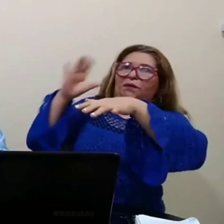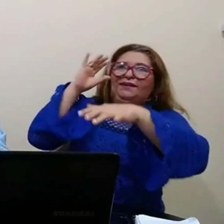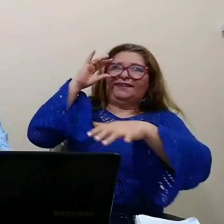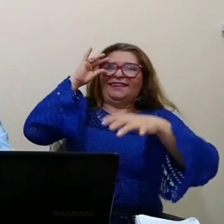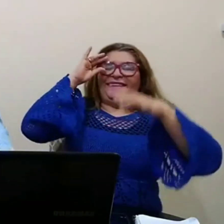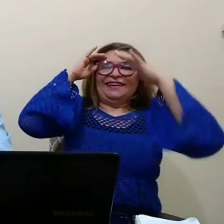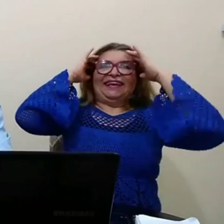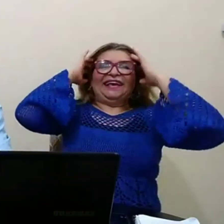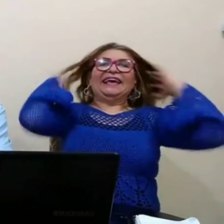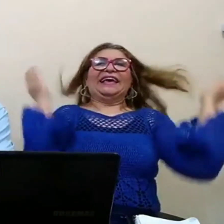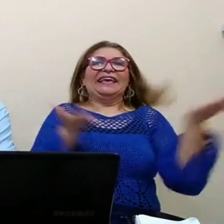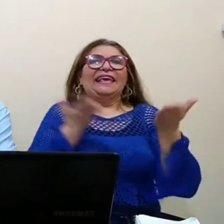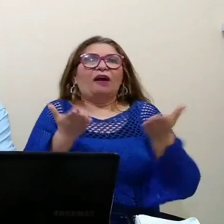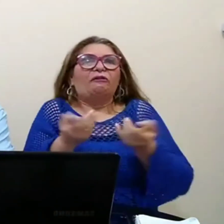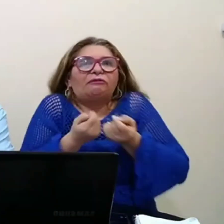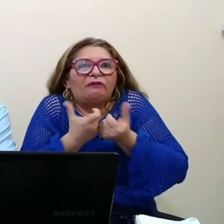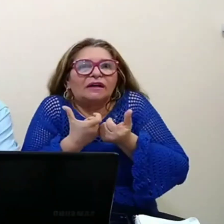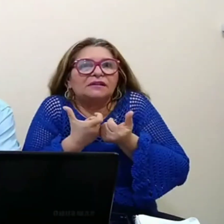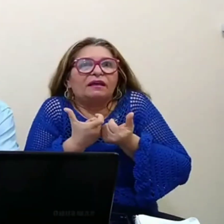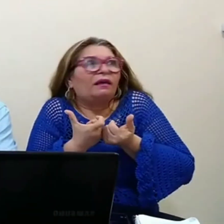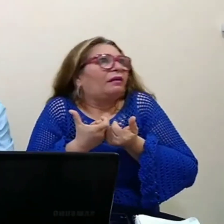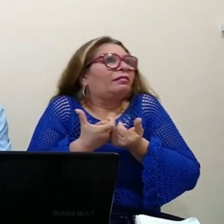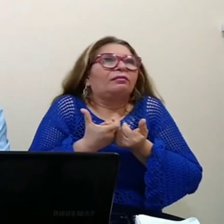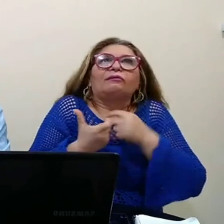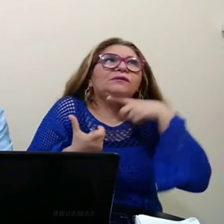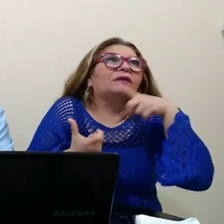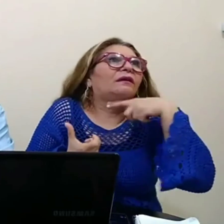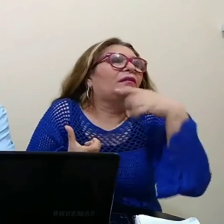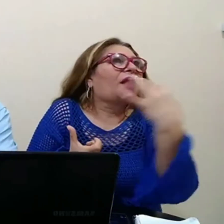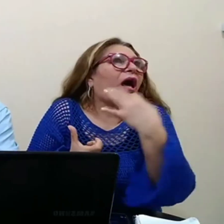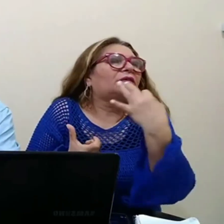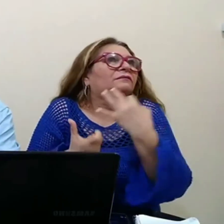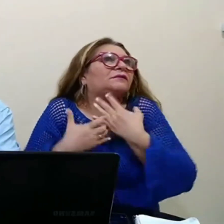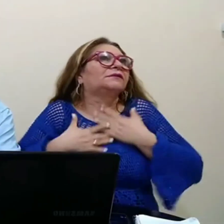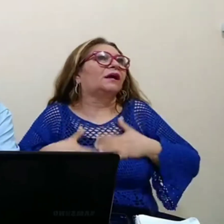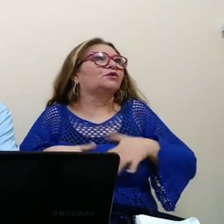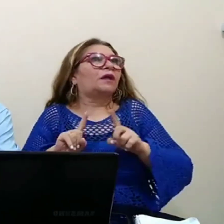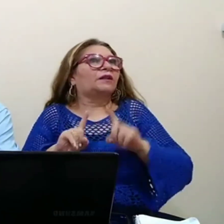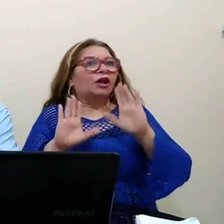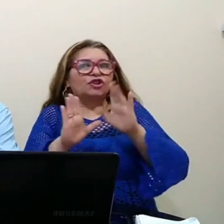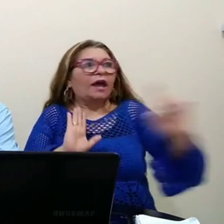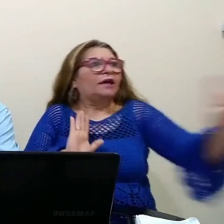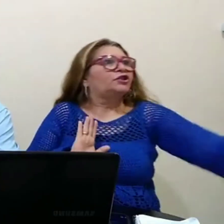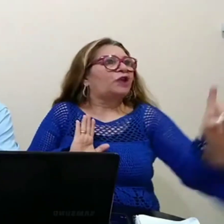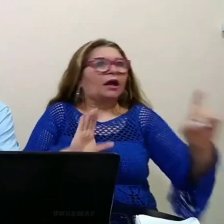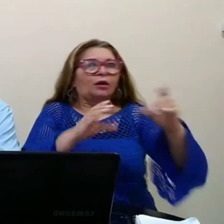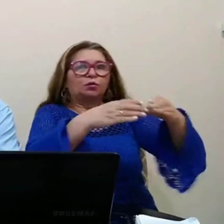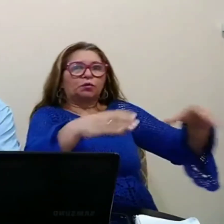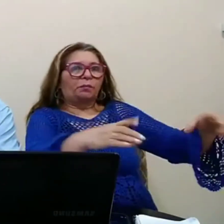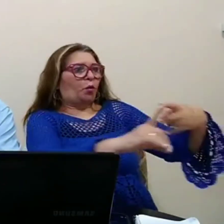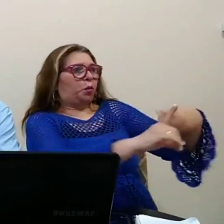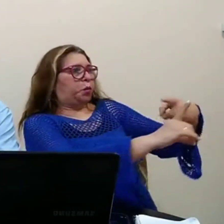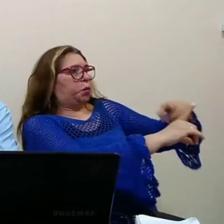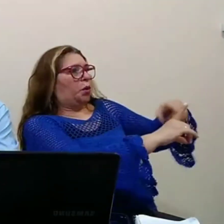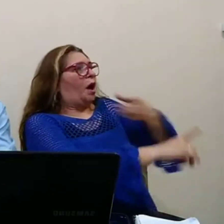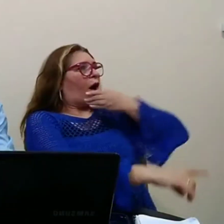do livramento que Jesus produziu. Diz que logo veio dos sepulcros ao seu encontro um